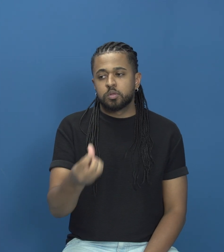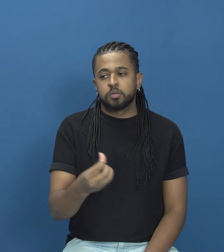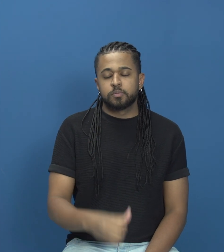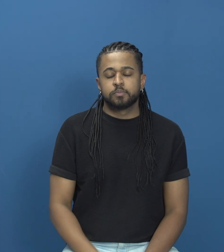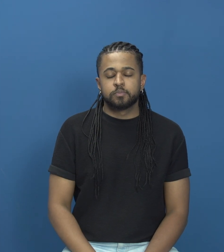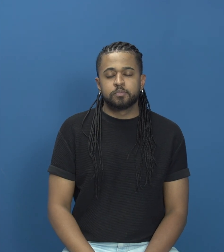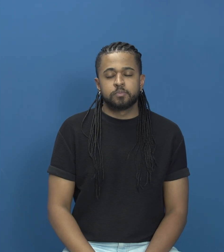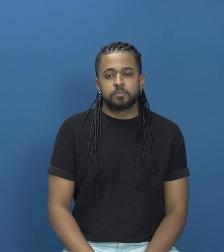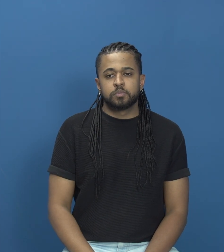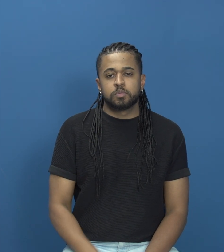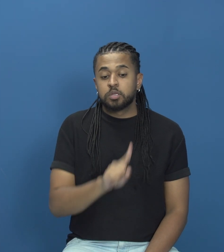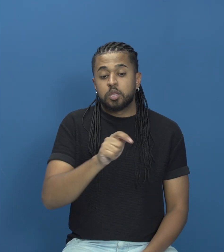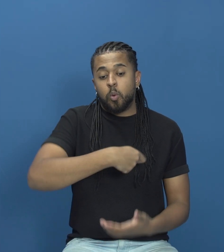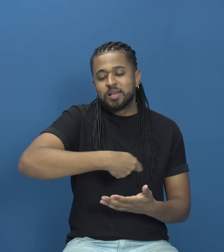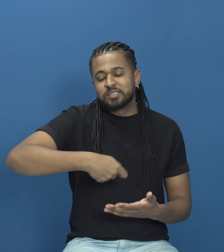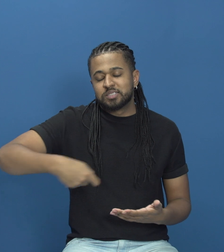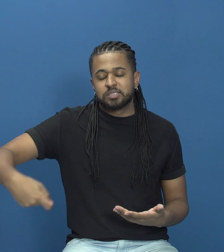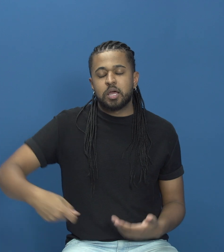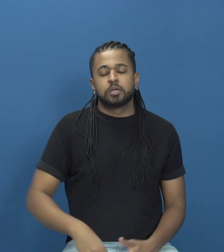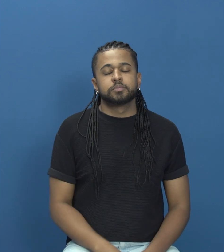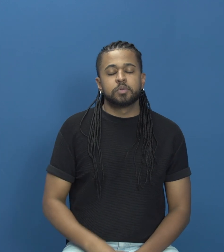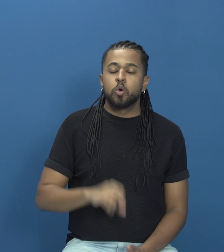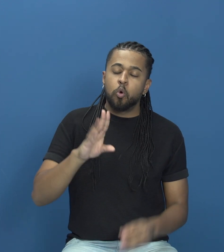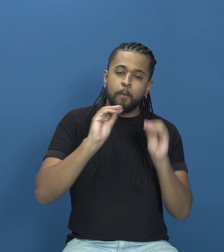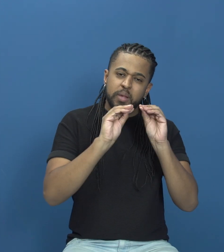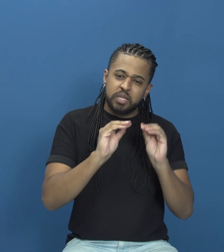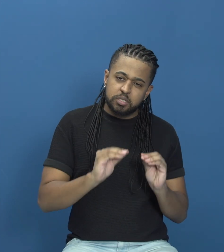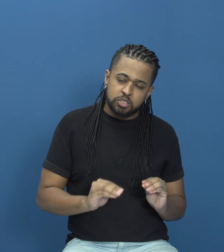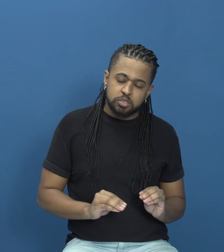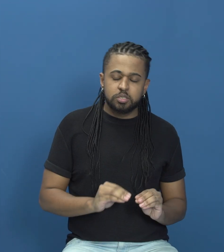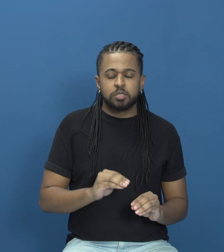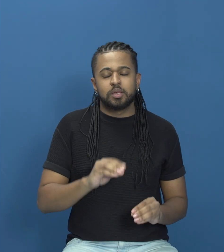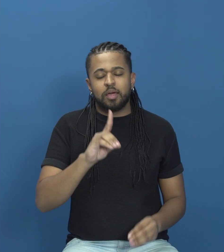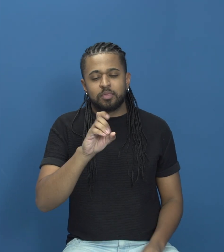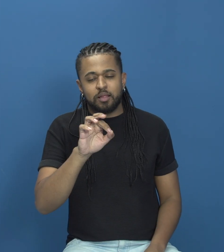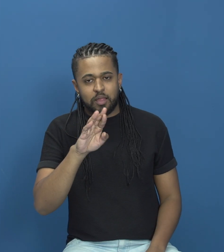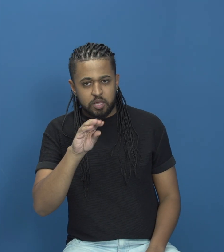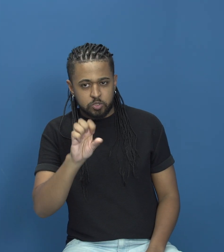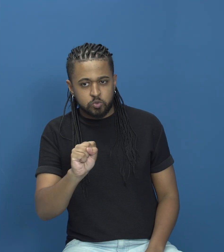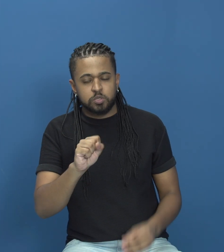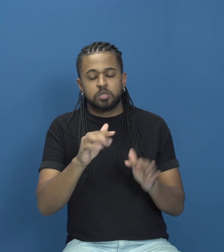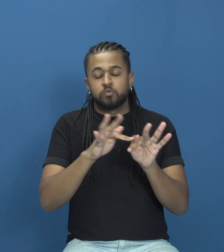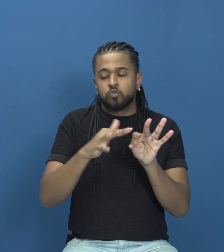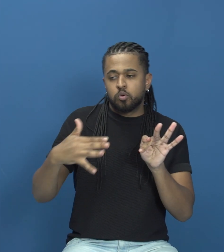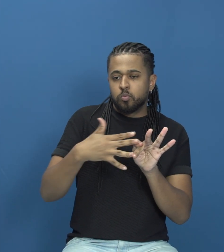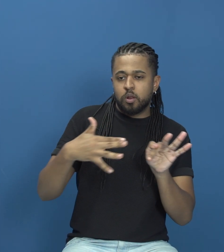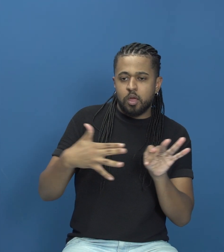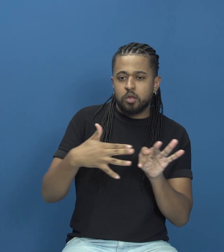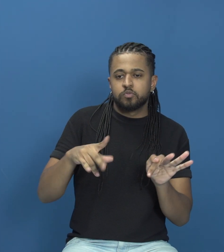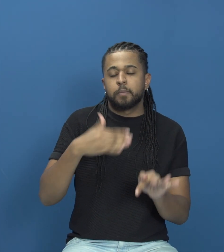14.2.6. Não assinar e ou preencher eventuais declarações e formulários que venham a